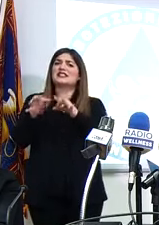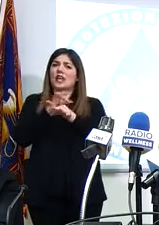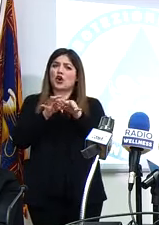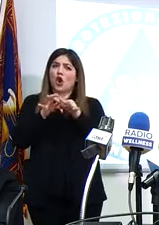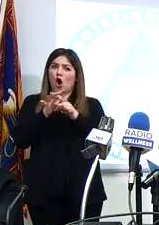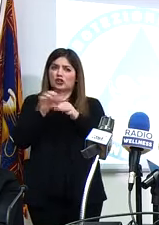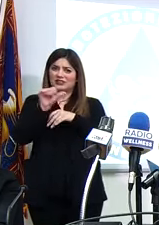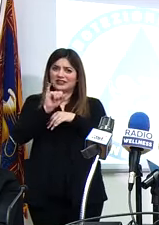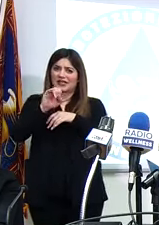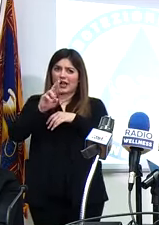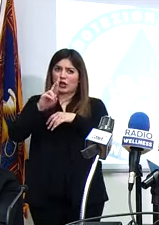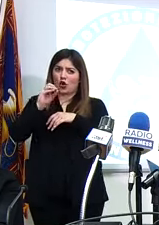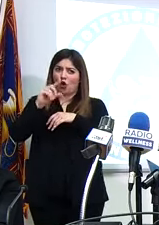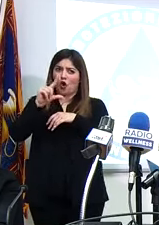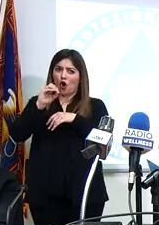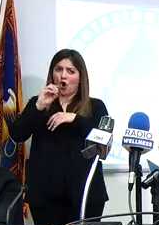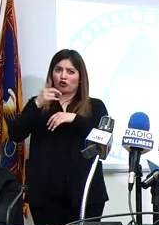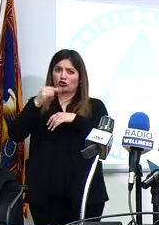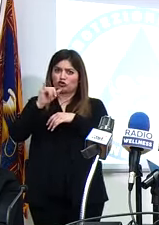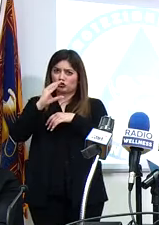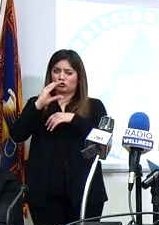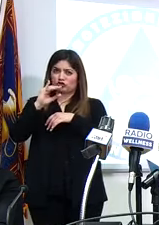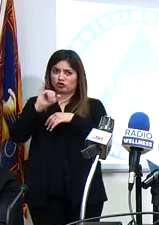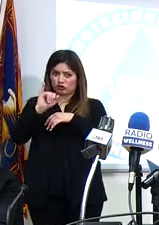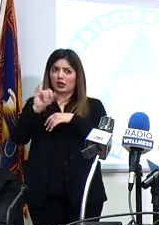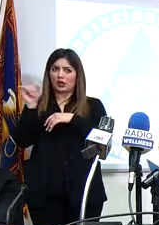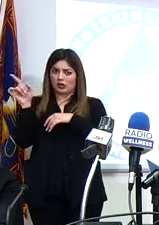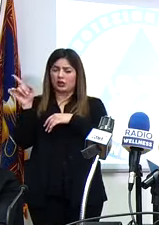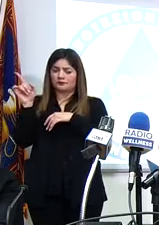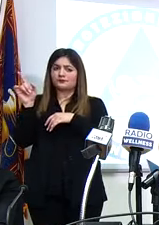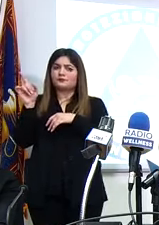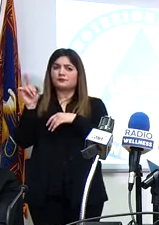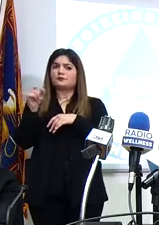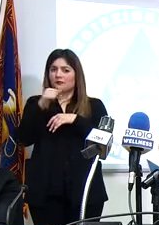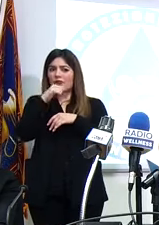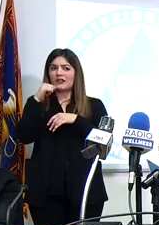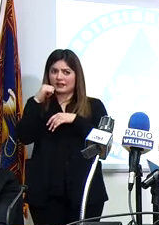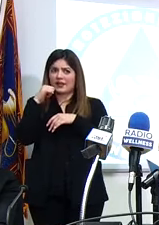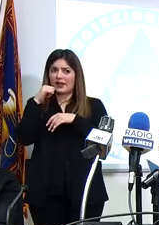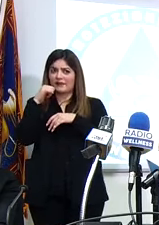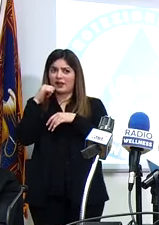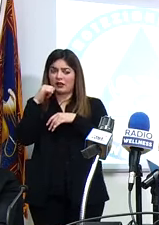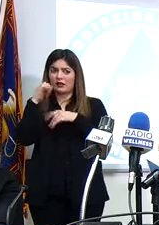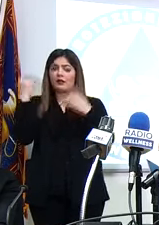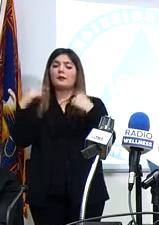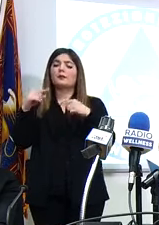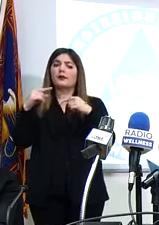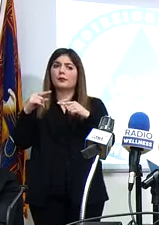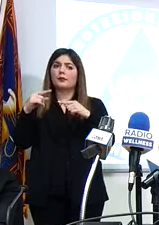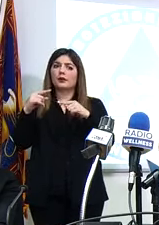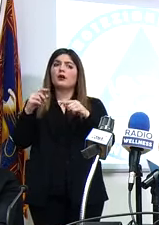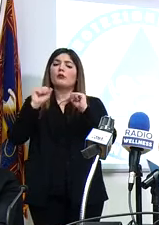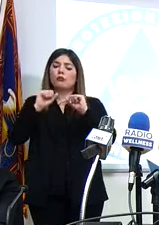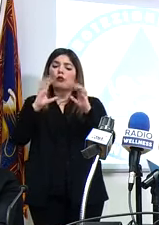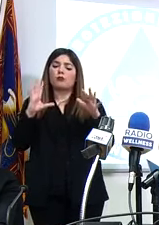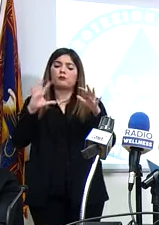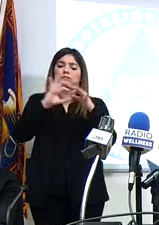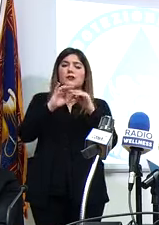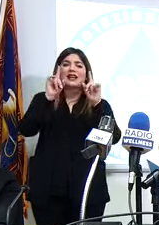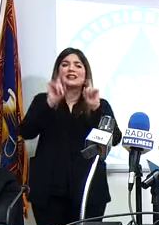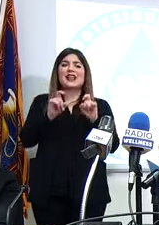test serologici, tipo quelli che lo dirà il Presidente, che sono assimilabili a un test di neutralizzazione vera